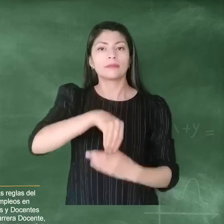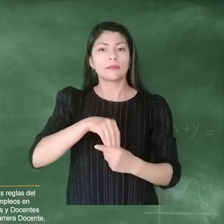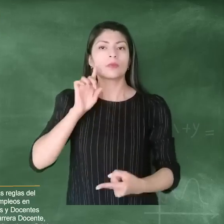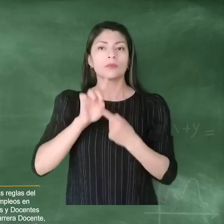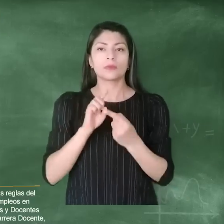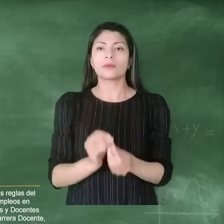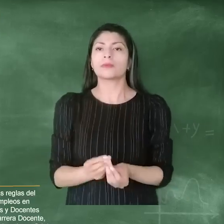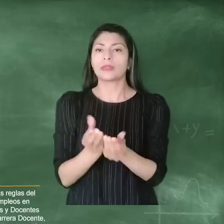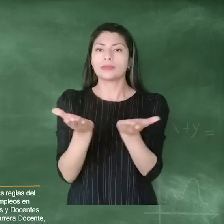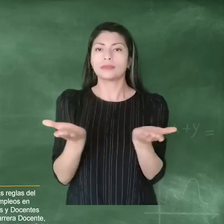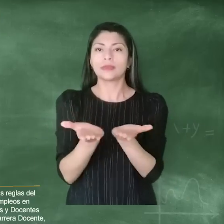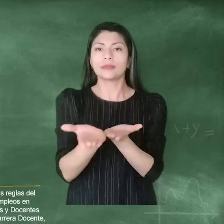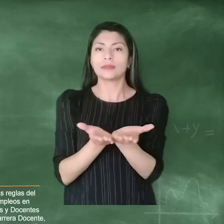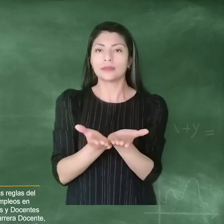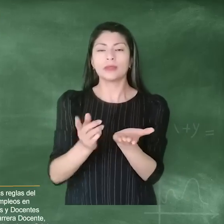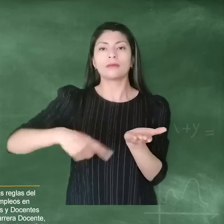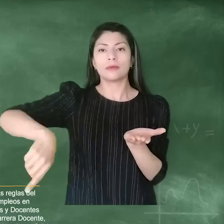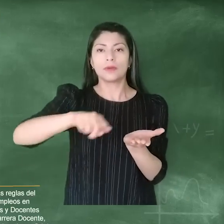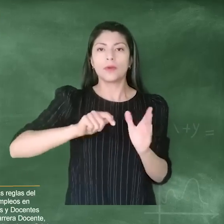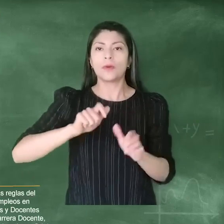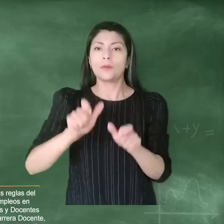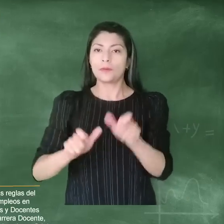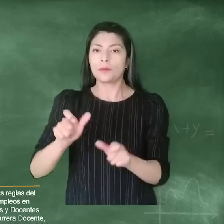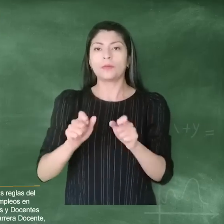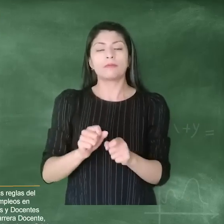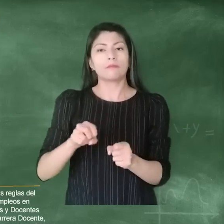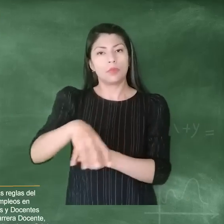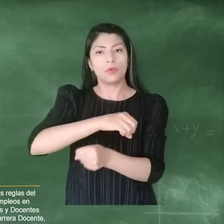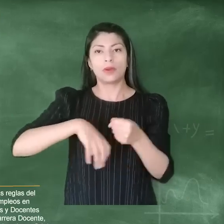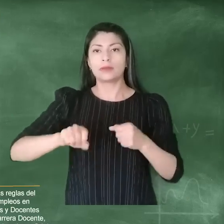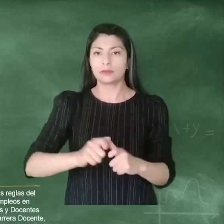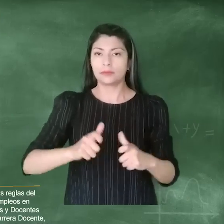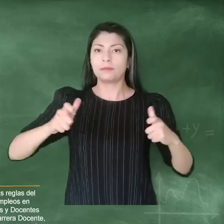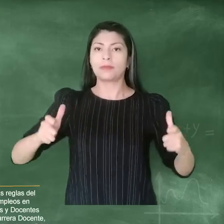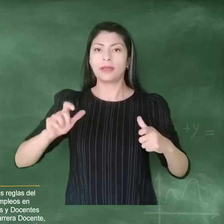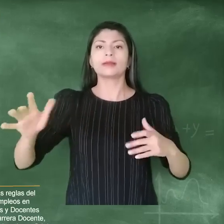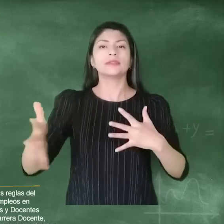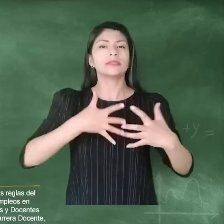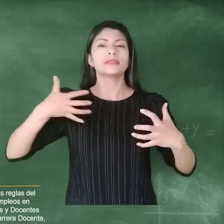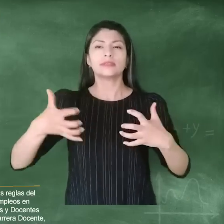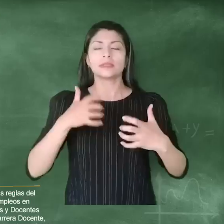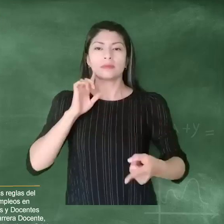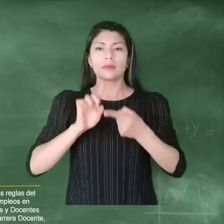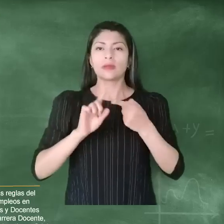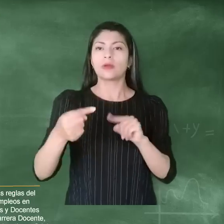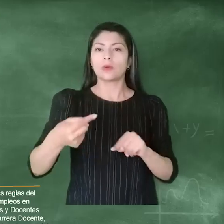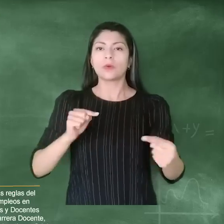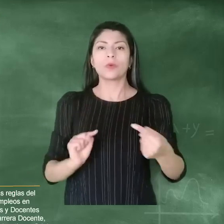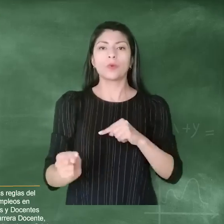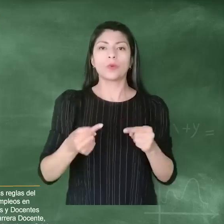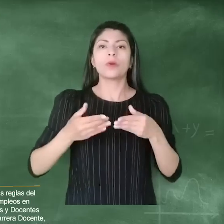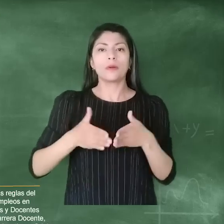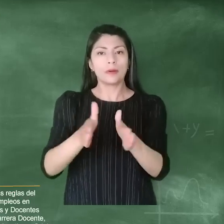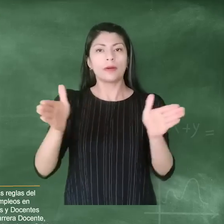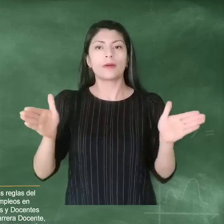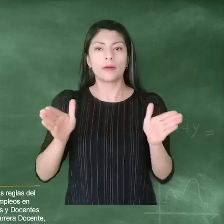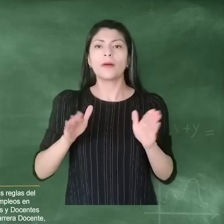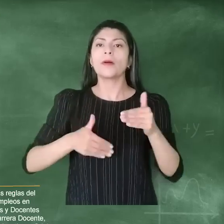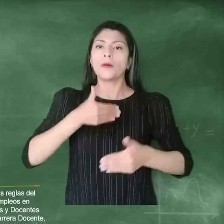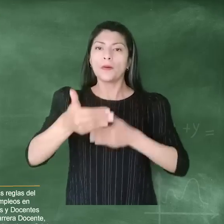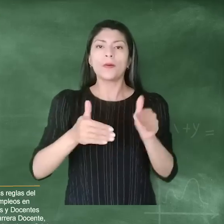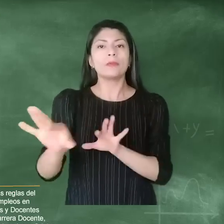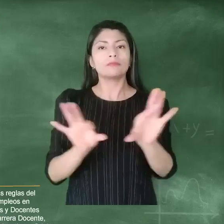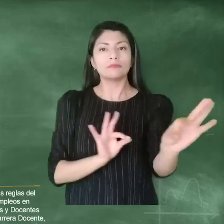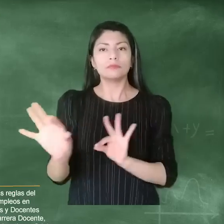territoriales certificadas que prestan su servicio a población mayoritaria, mediante el sistema de concursos públicos y